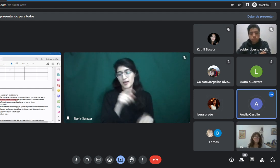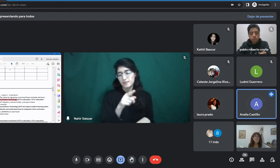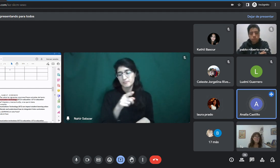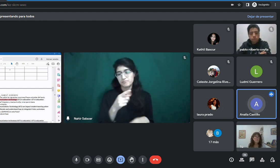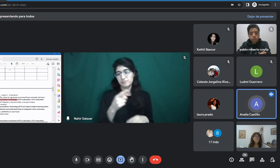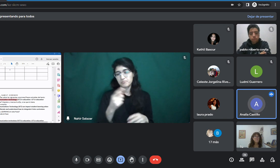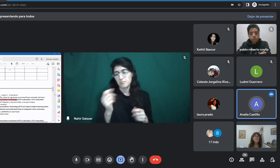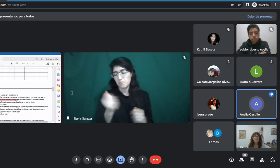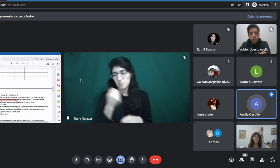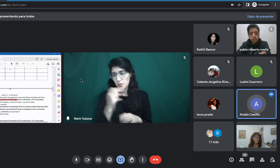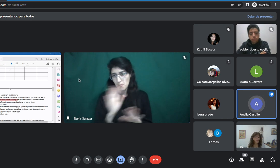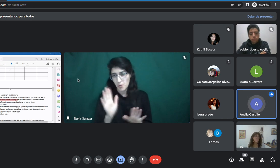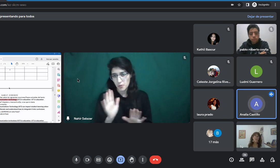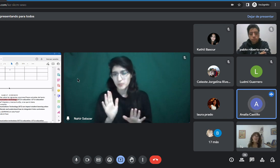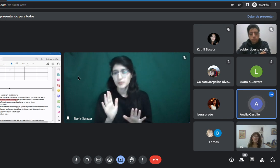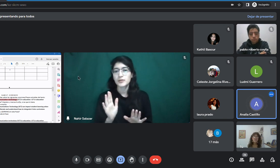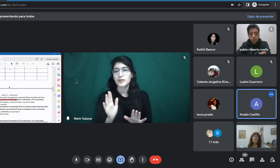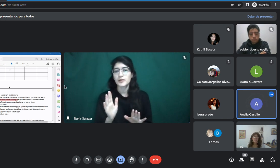Perdón, profesora,